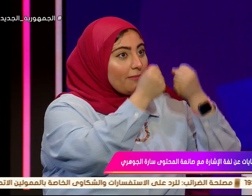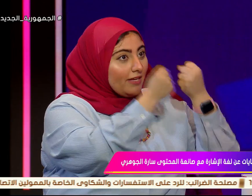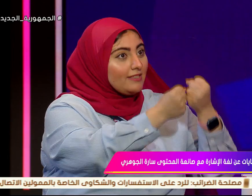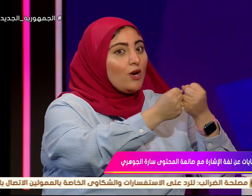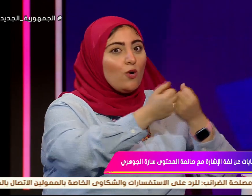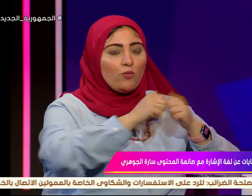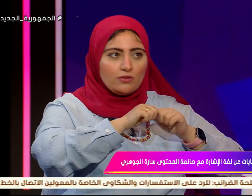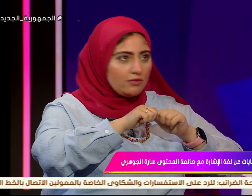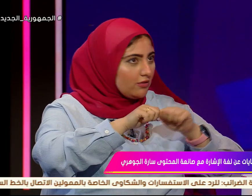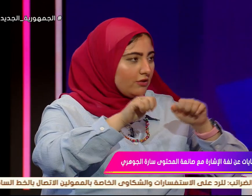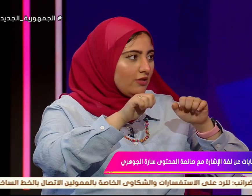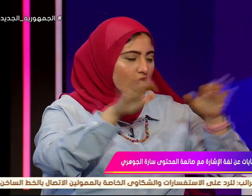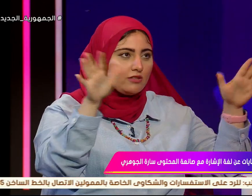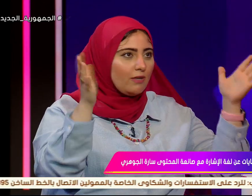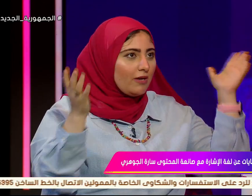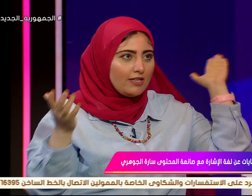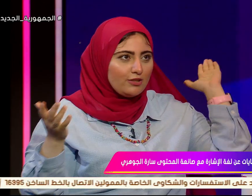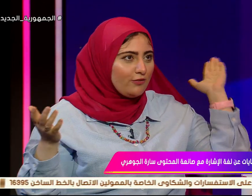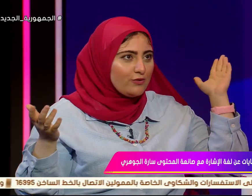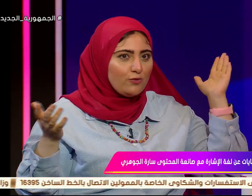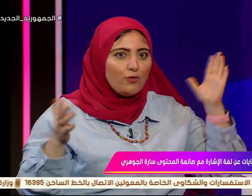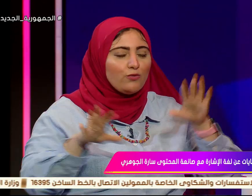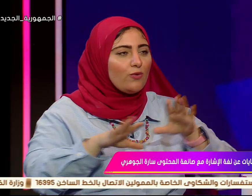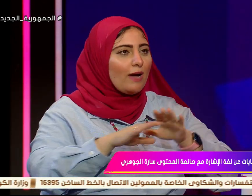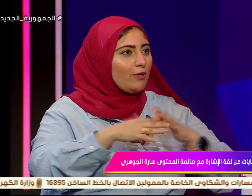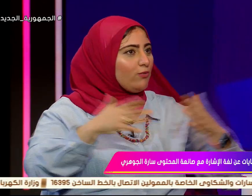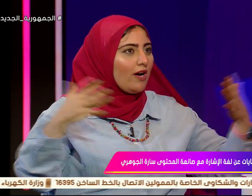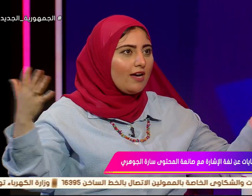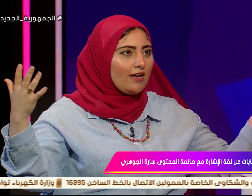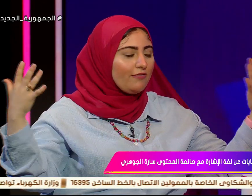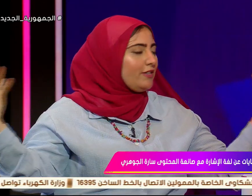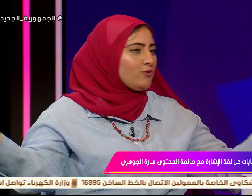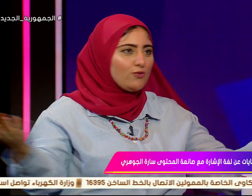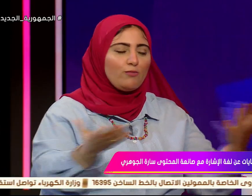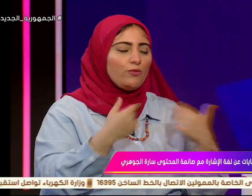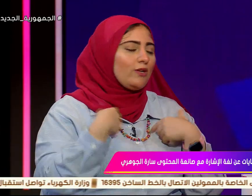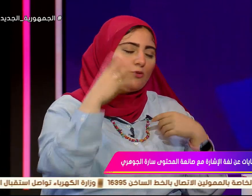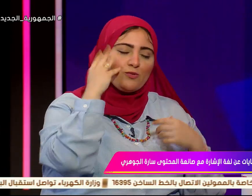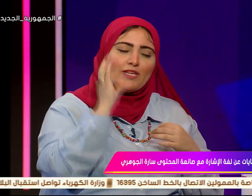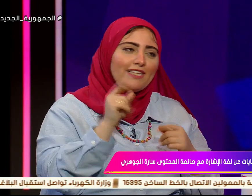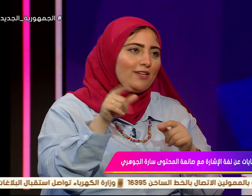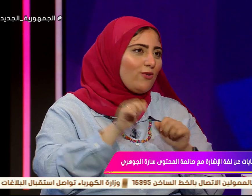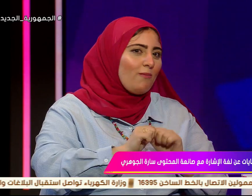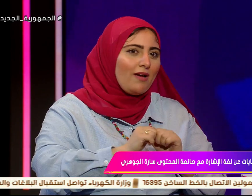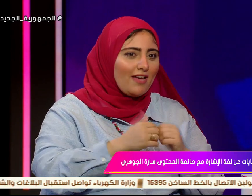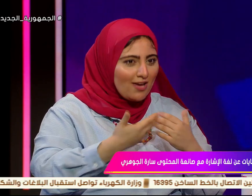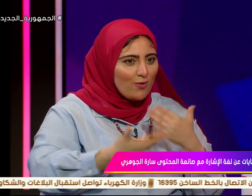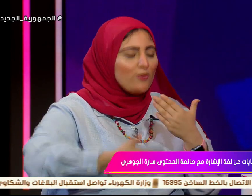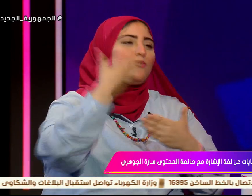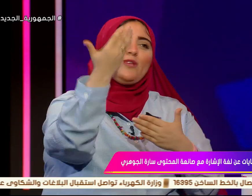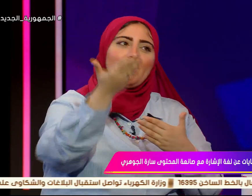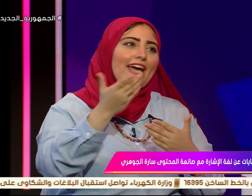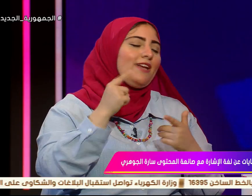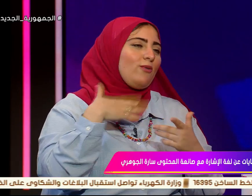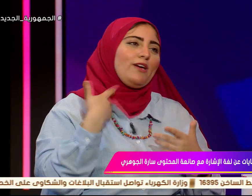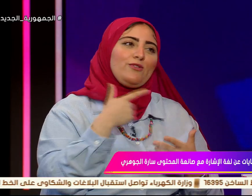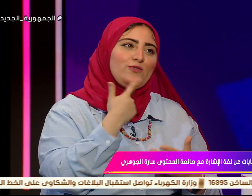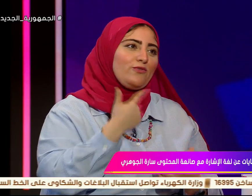كمان واتنشرت طبعا على التلفزيون وعملوها فريق السم وانا كنت مبسوطه جدا ان هم وصلوا للحاجه اللي هم كانوا نفسهم